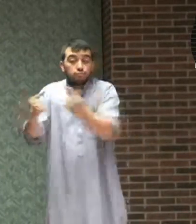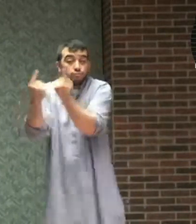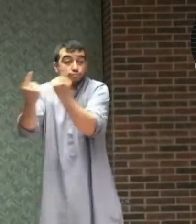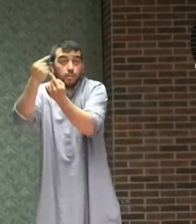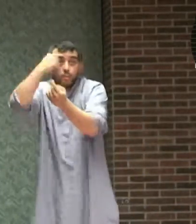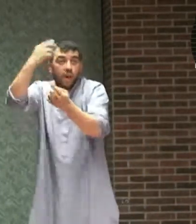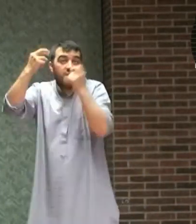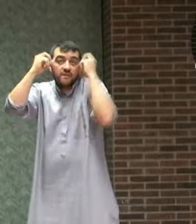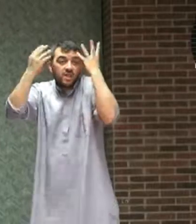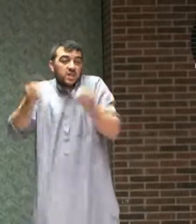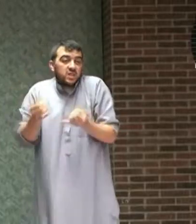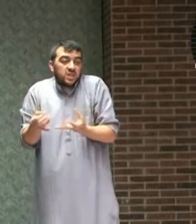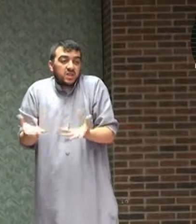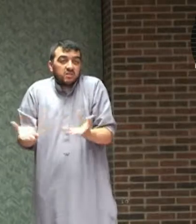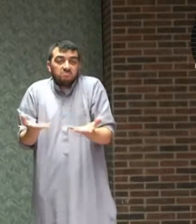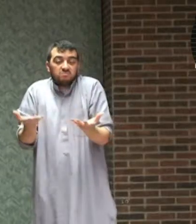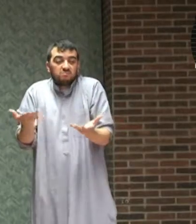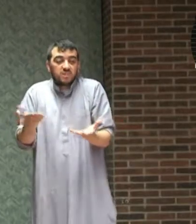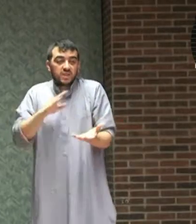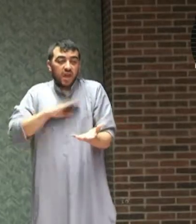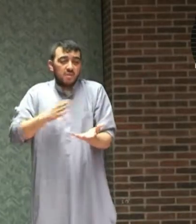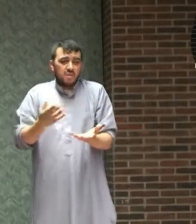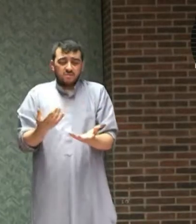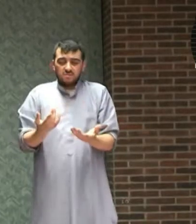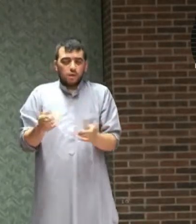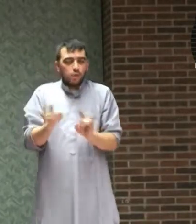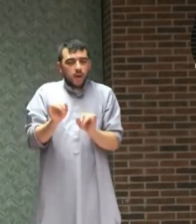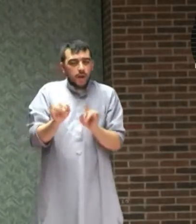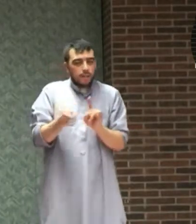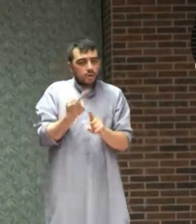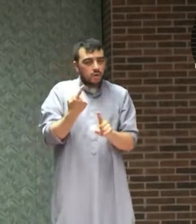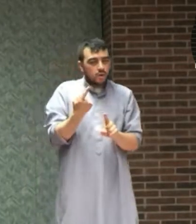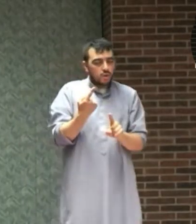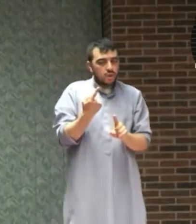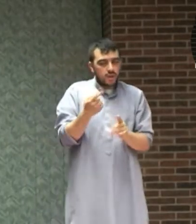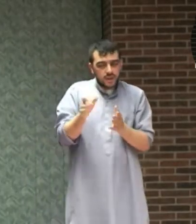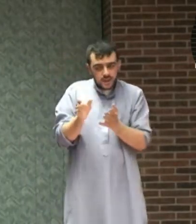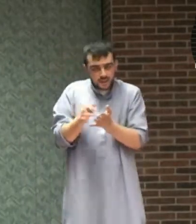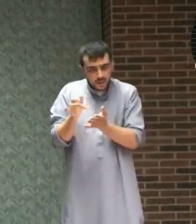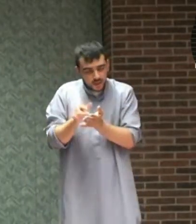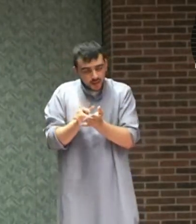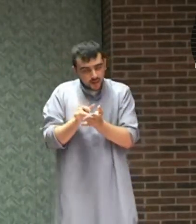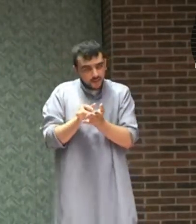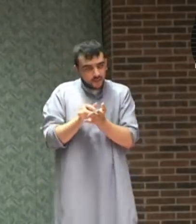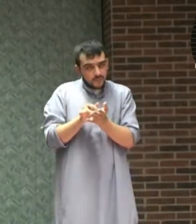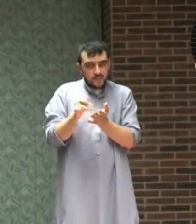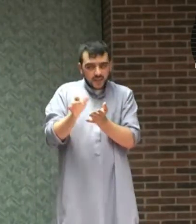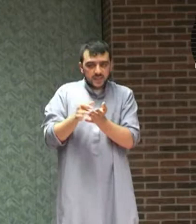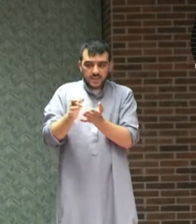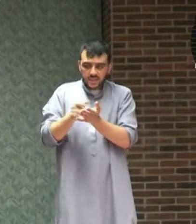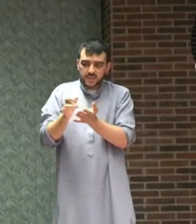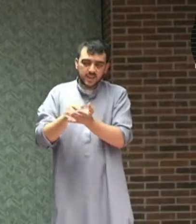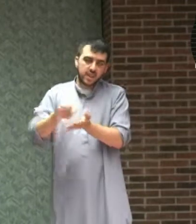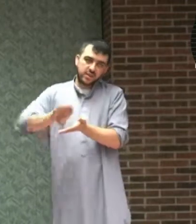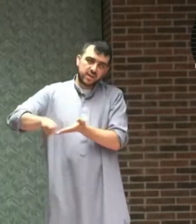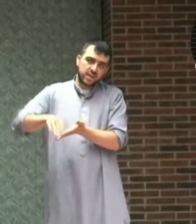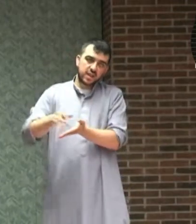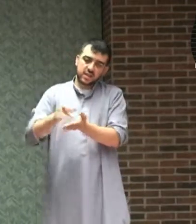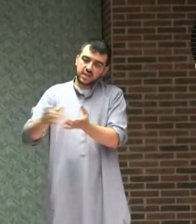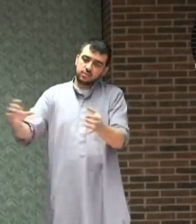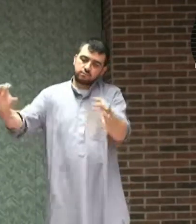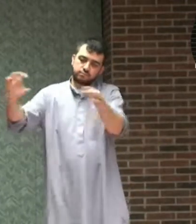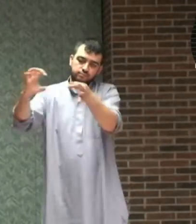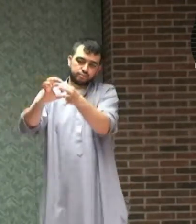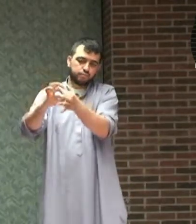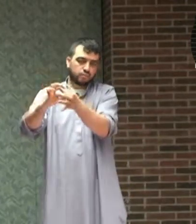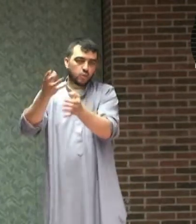conflit mondain, alors à ce moment-là, vraiment, ce qu'il faudra mettre en avant, c'est d'essayer de mettre de côté tout